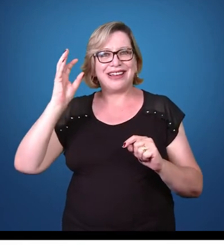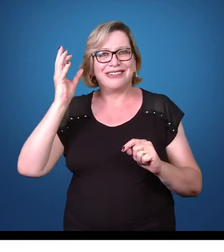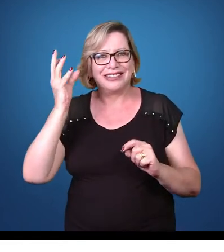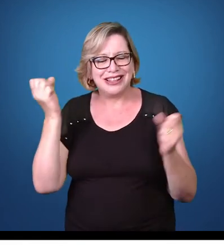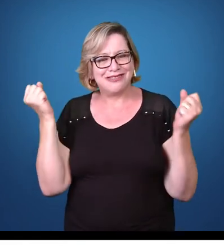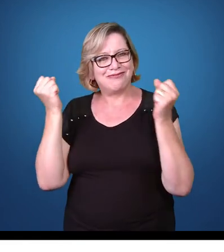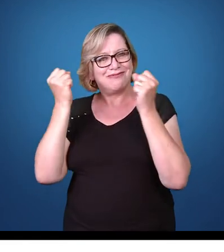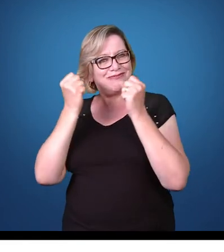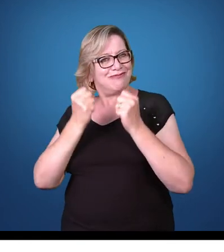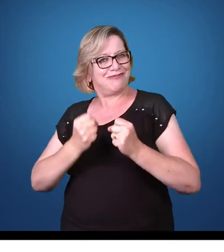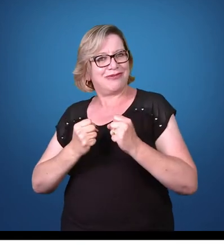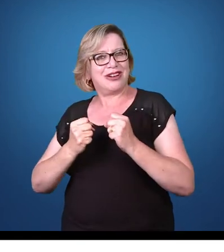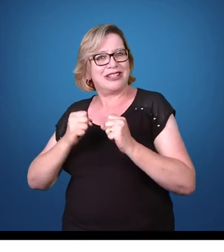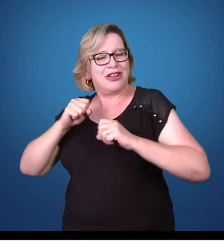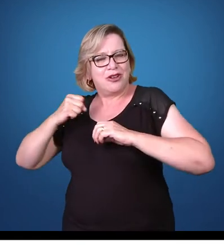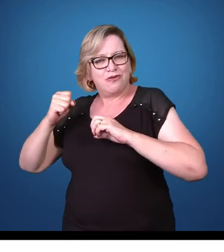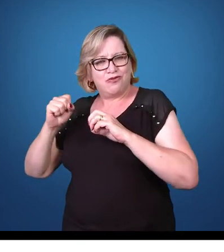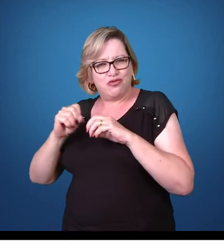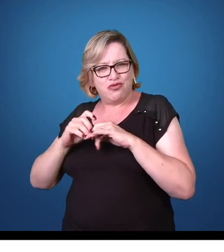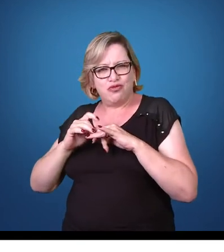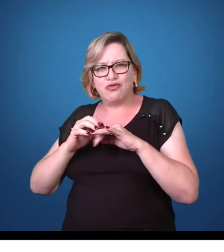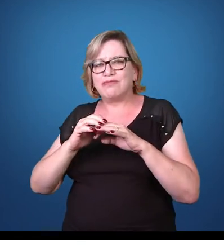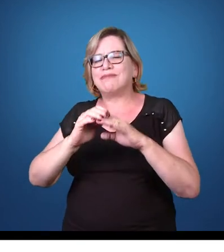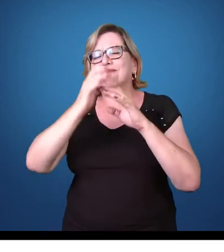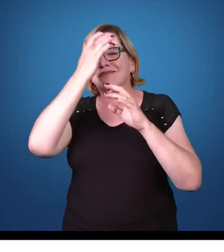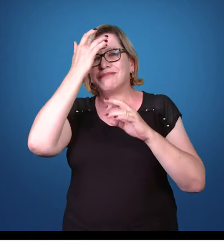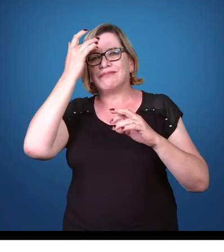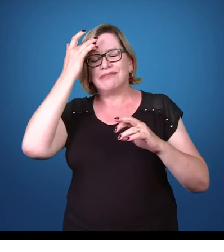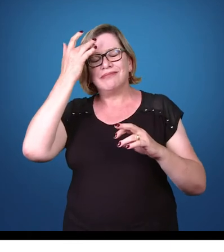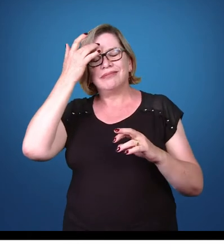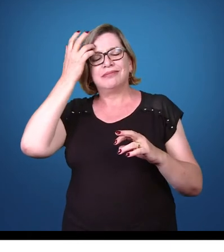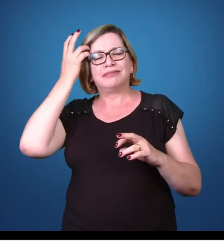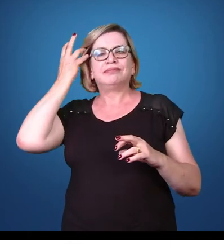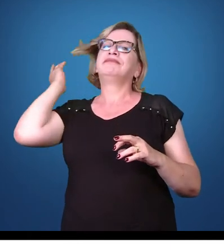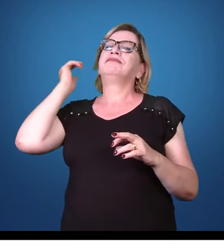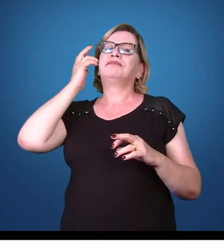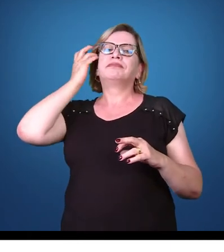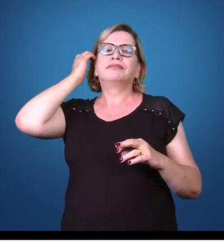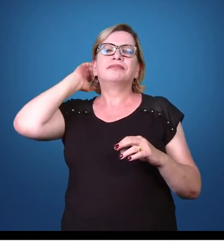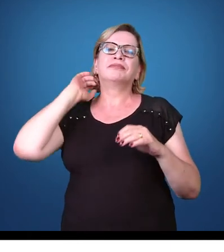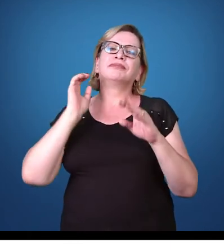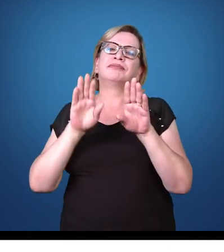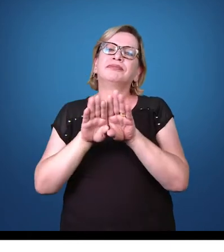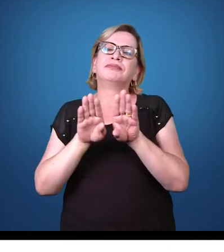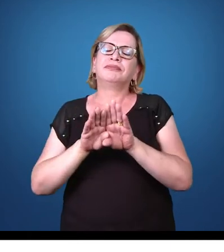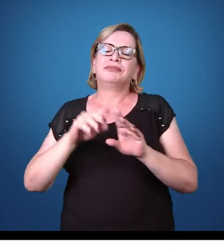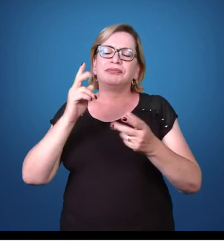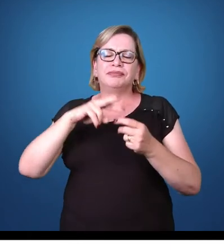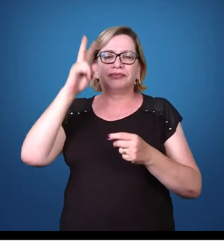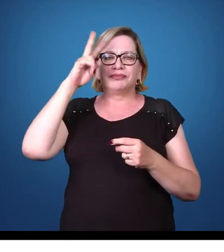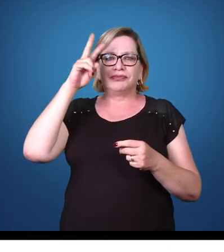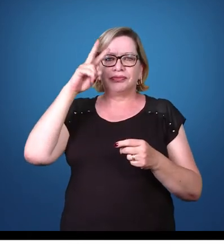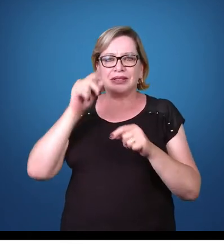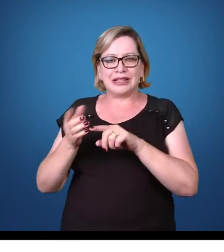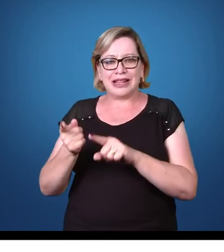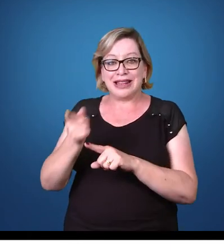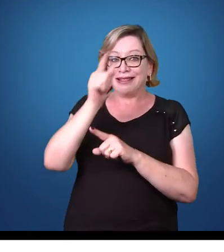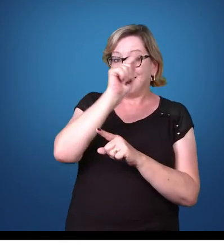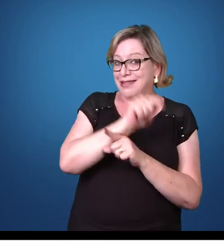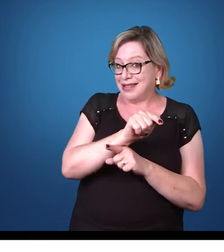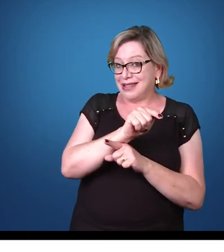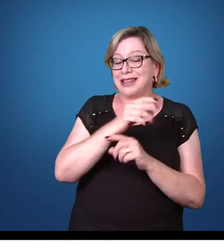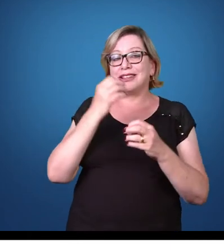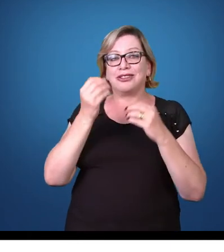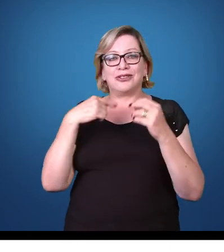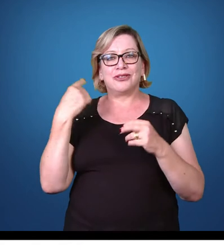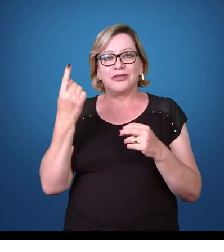capacidade de infectar o hospedeiro, no caso, ser humano. Além disso, voltando aqui na forma trofosoíta, a gente